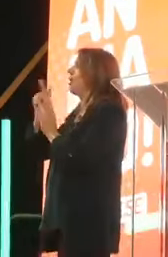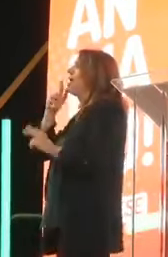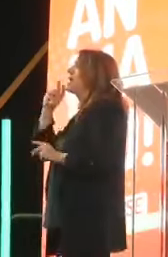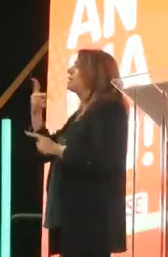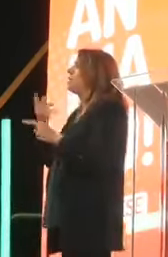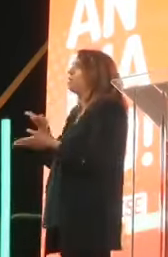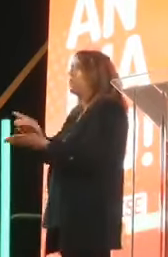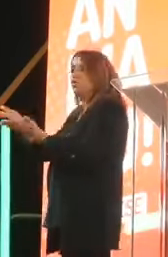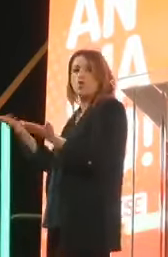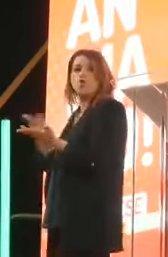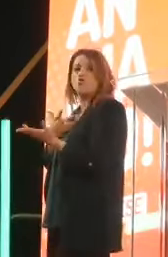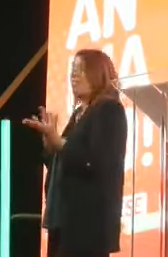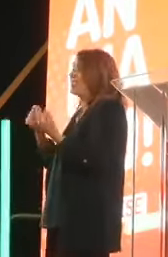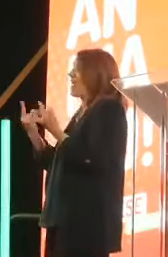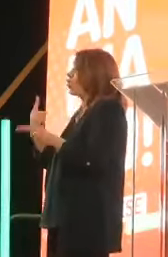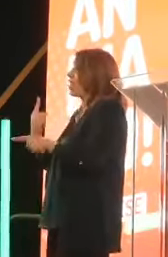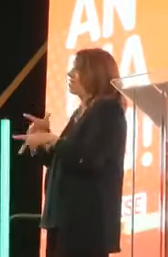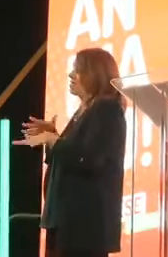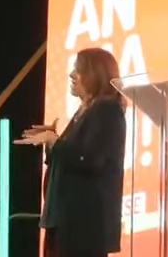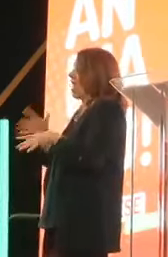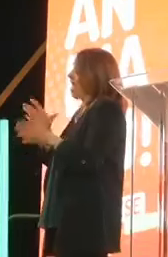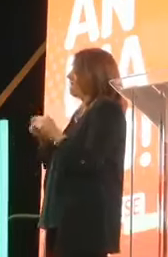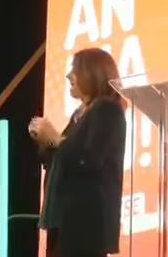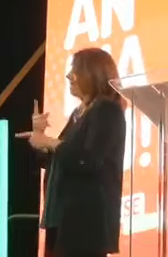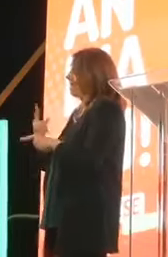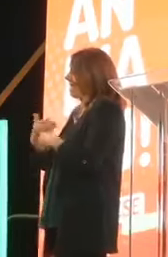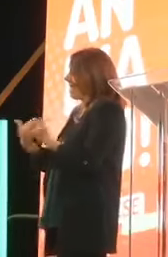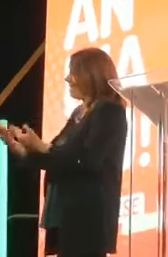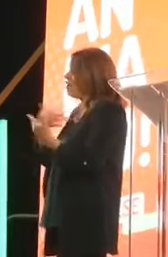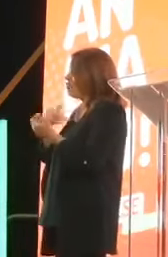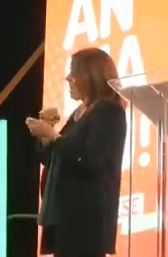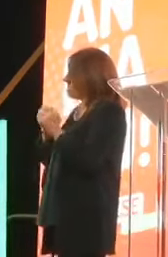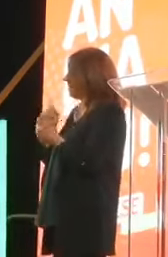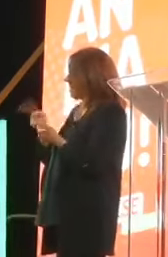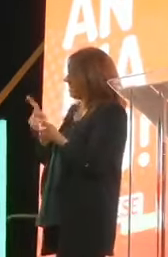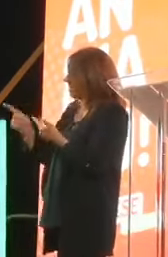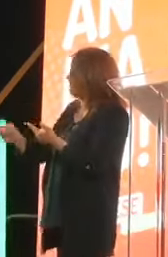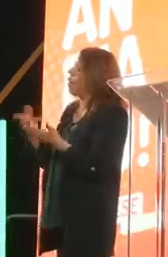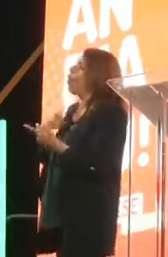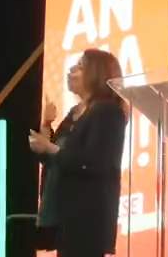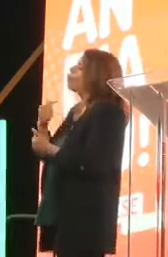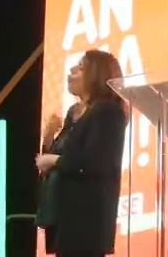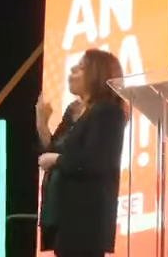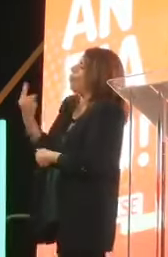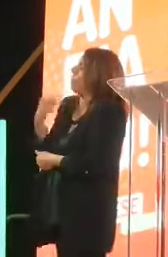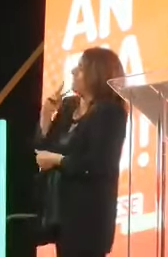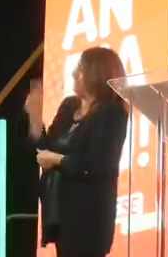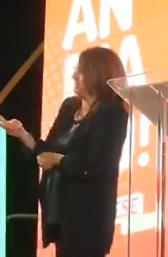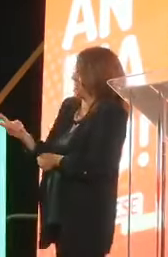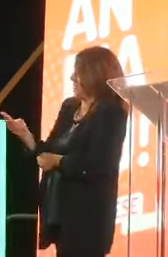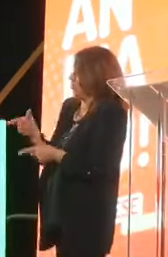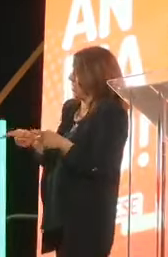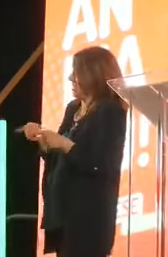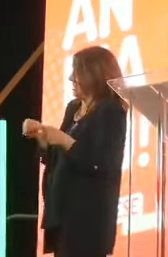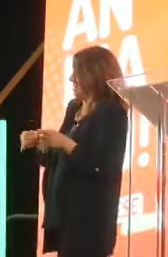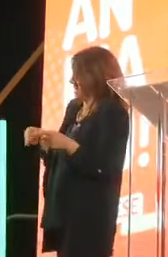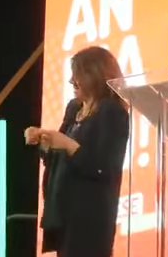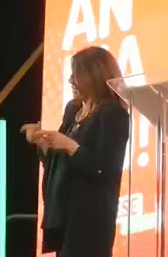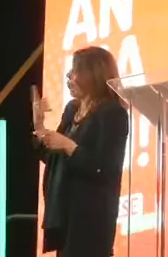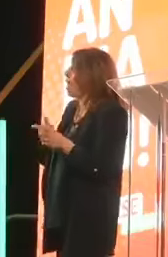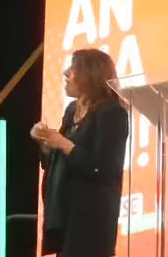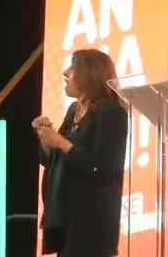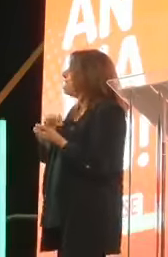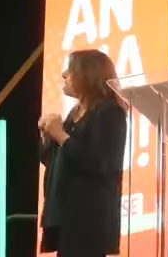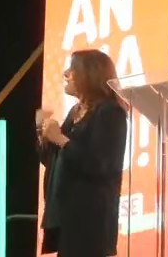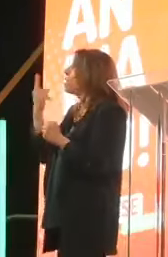C'è tanto da fare, guardate, voglio citare una tra le tante battaglie che faremo in queste settimane di campagna, ed è la battaglia sul